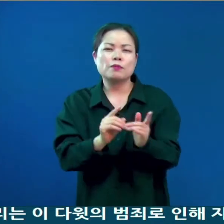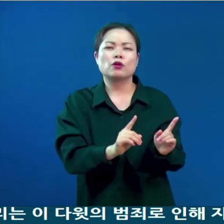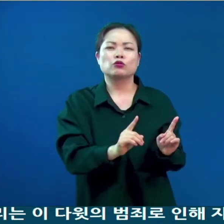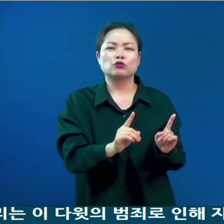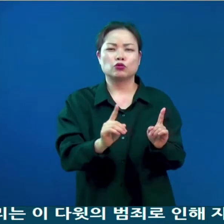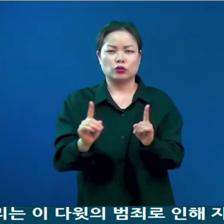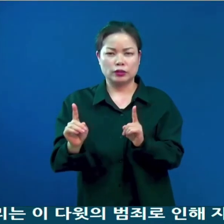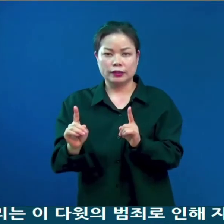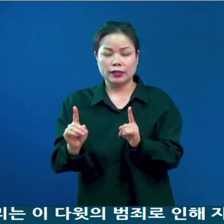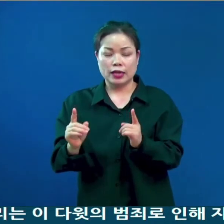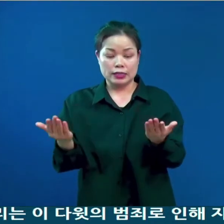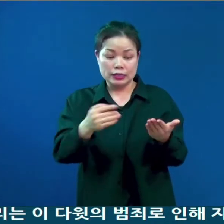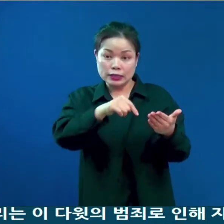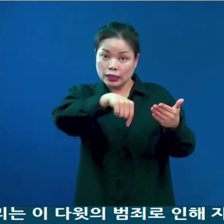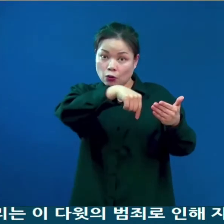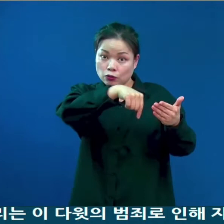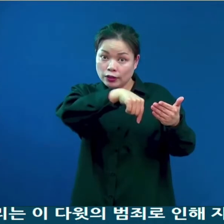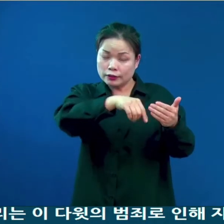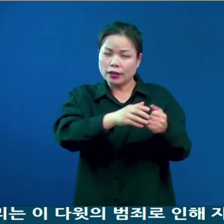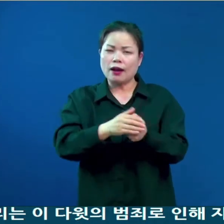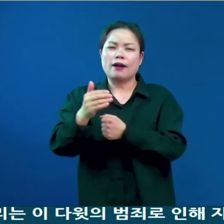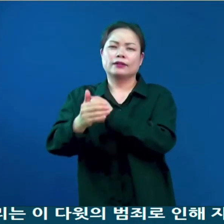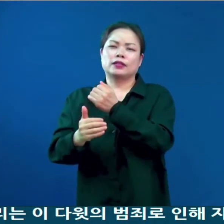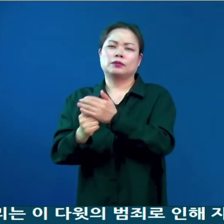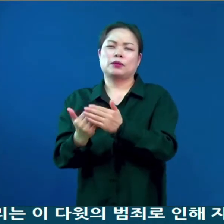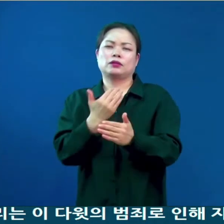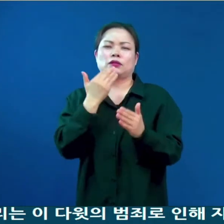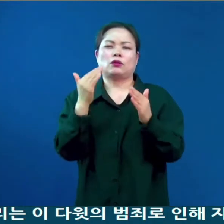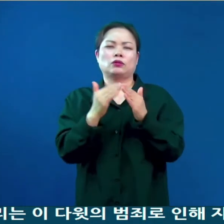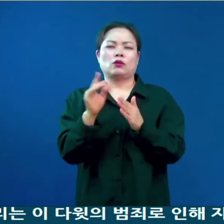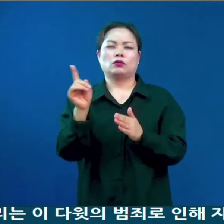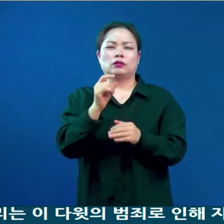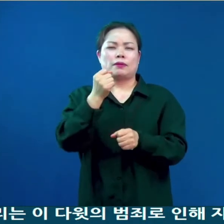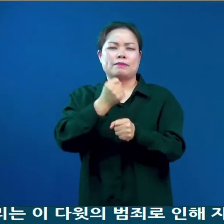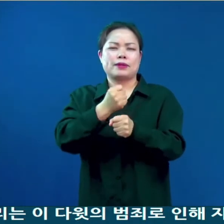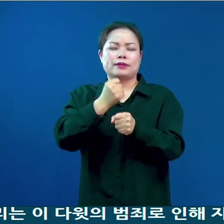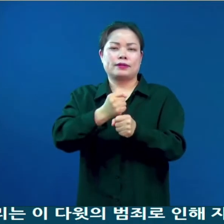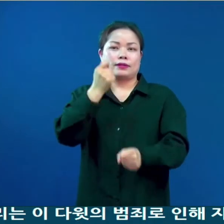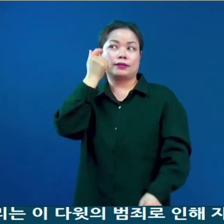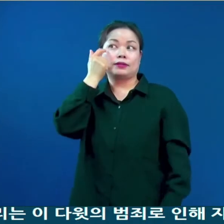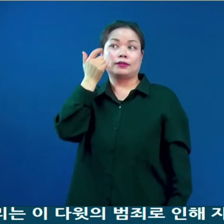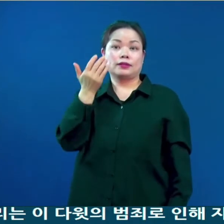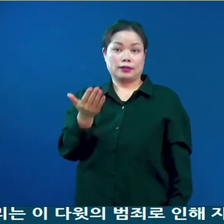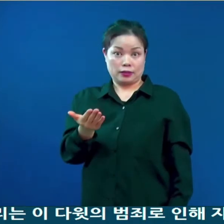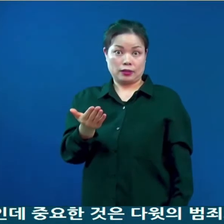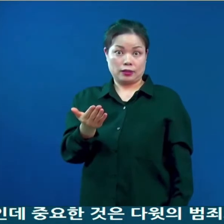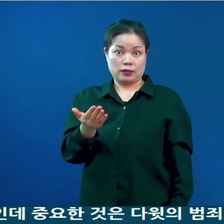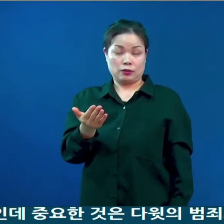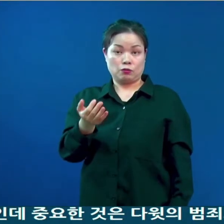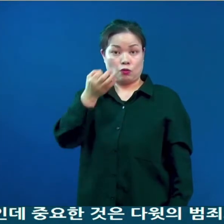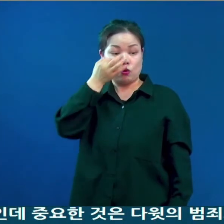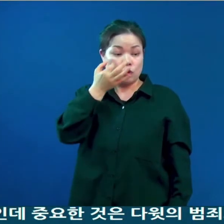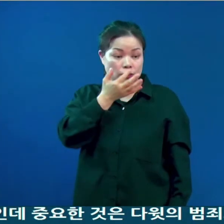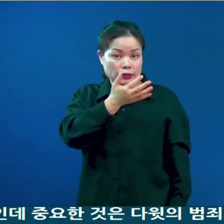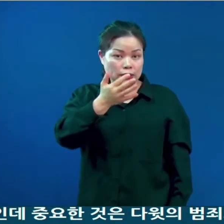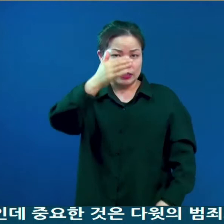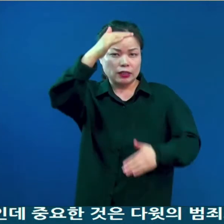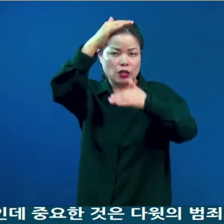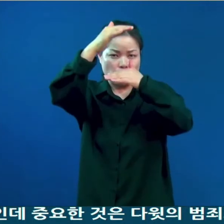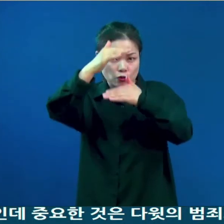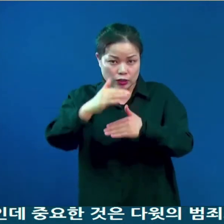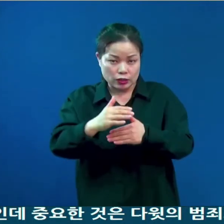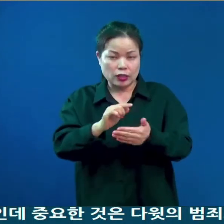주시는 그 일 속에서 하나님의 성전이 어떻게 지어져 가는가를 보여주는 내용의 전환을